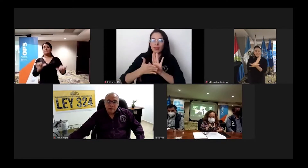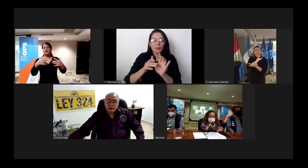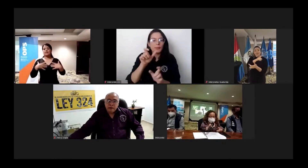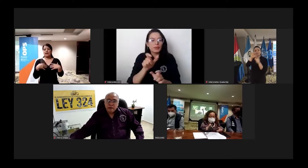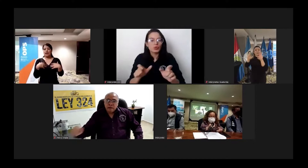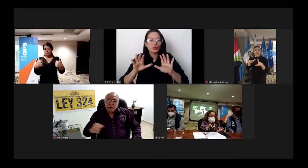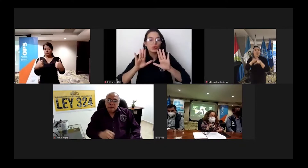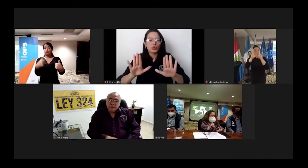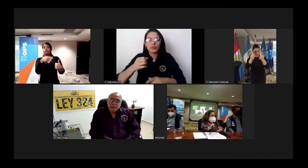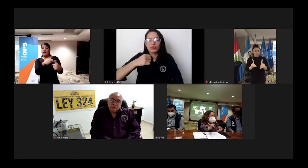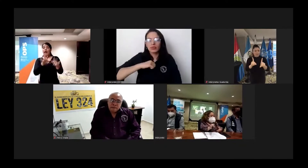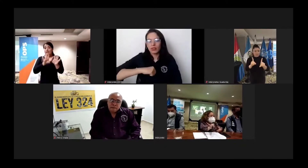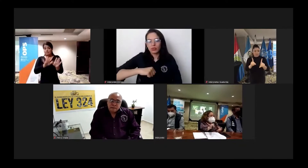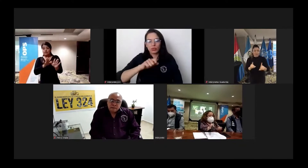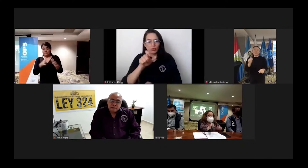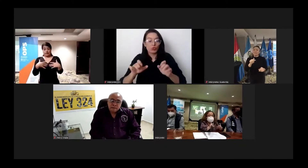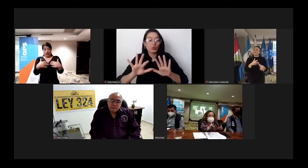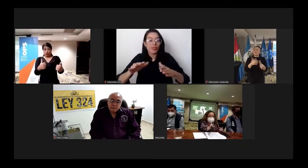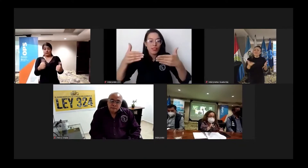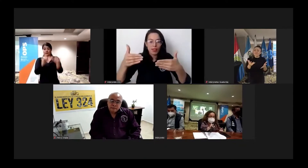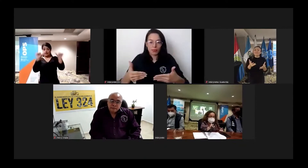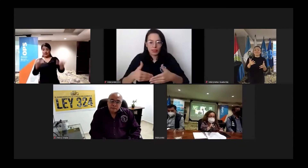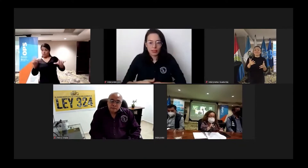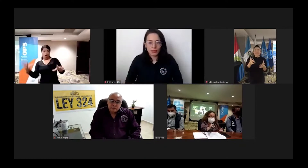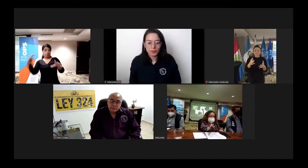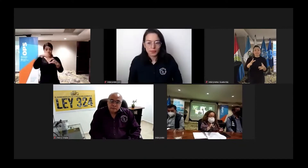con discapacidad en la